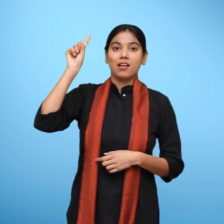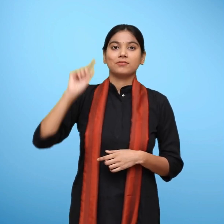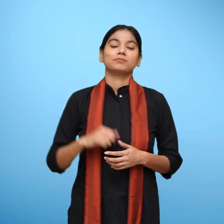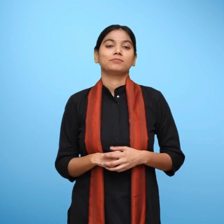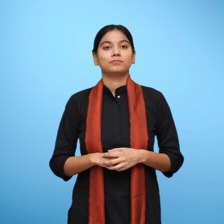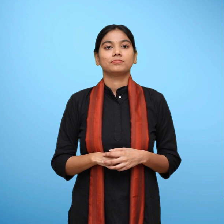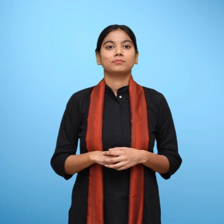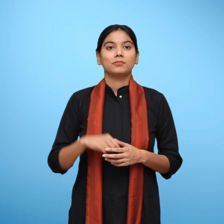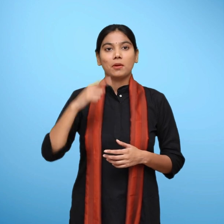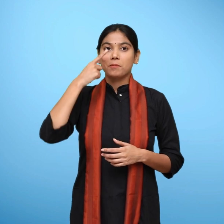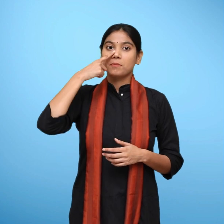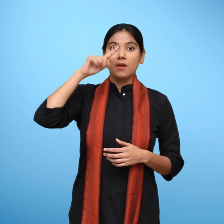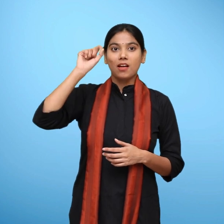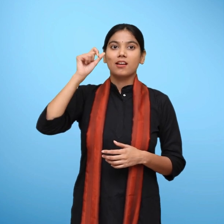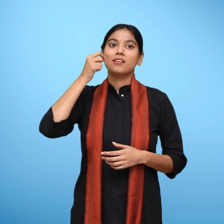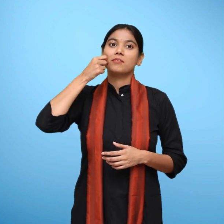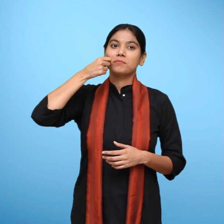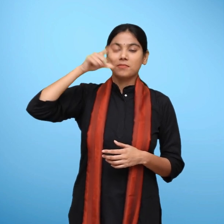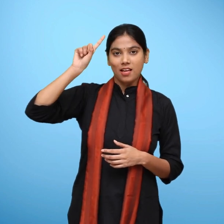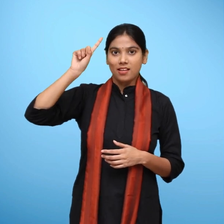नाना नानी